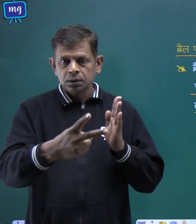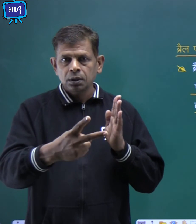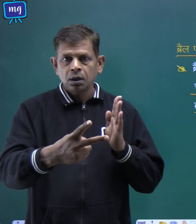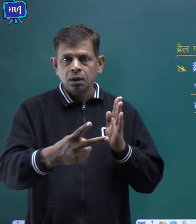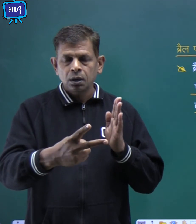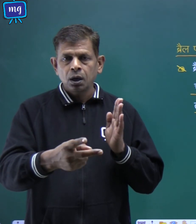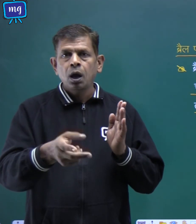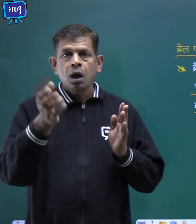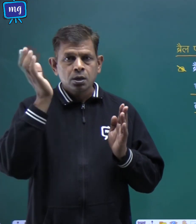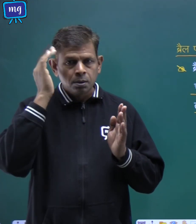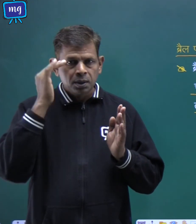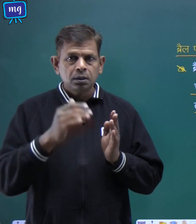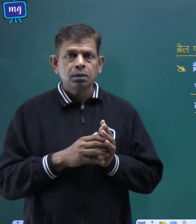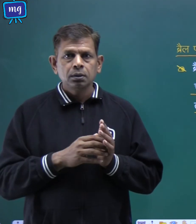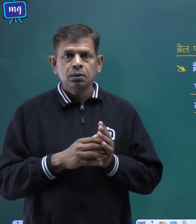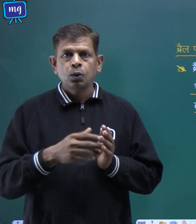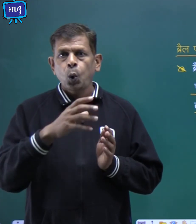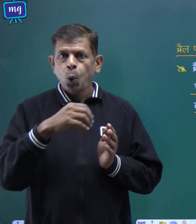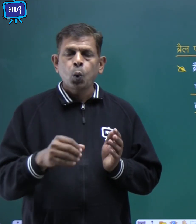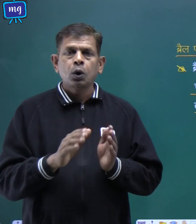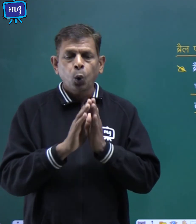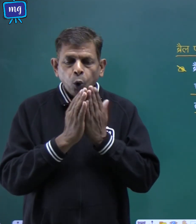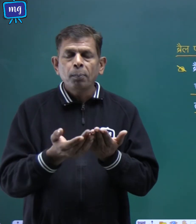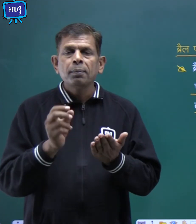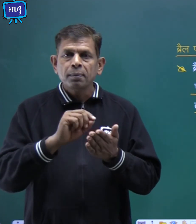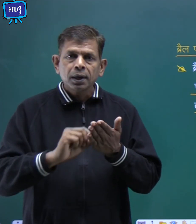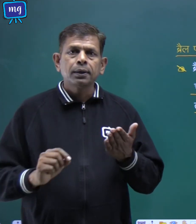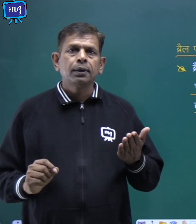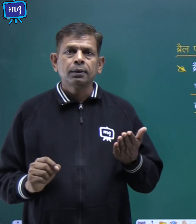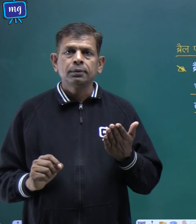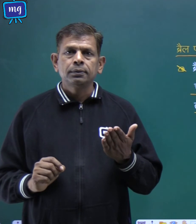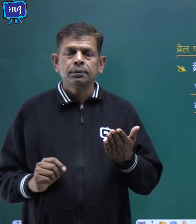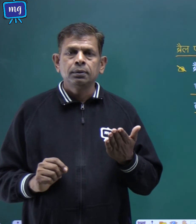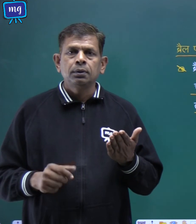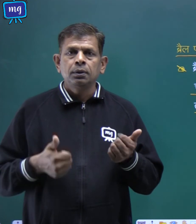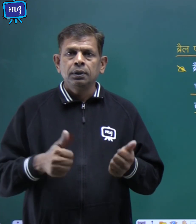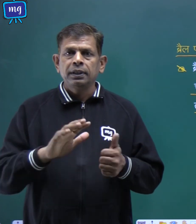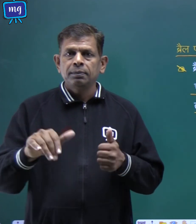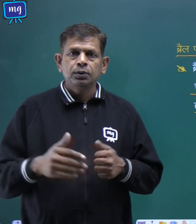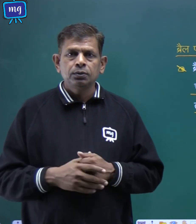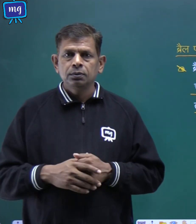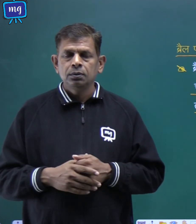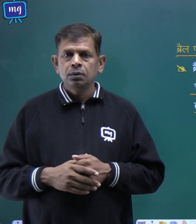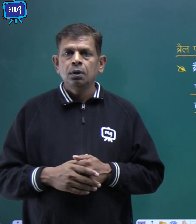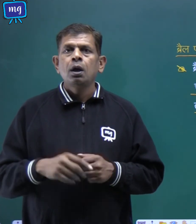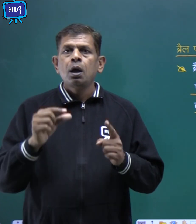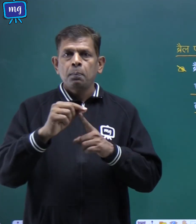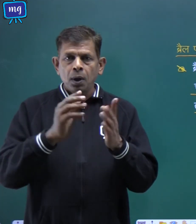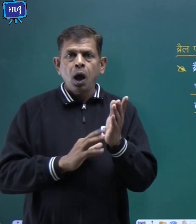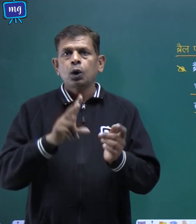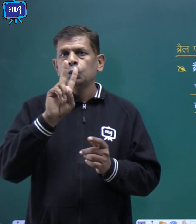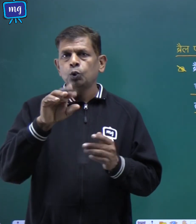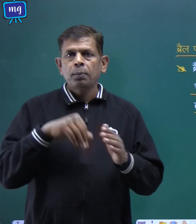देखना, समझना और कॉपी में भी लिखना ठीक है बच्चों, भाग 2 में